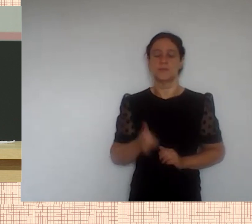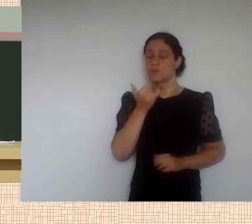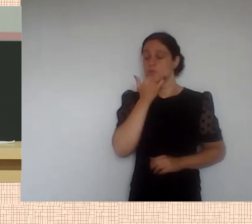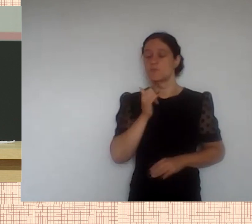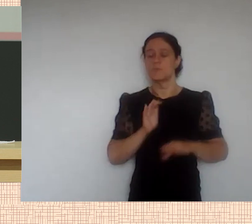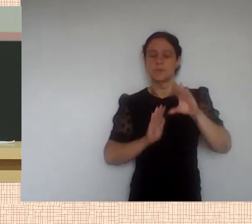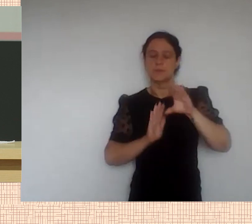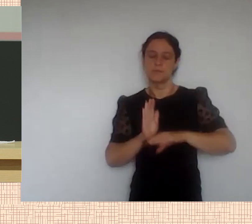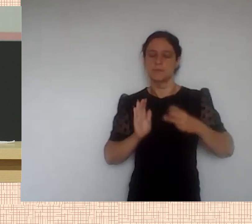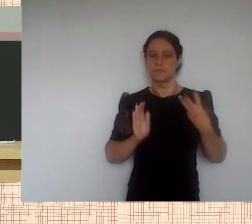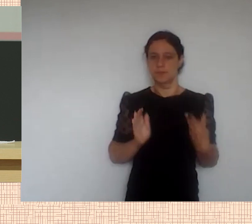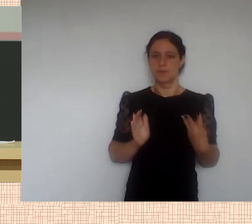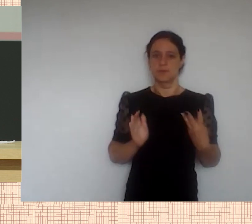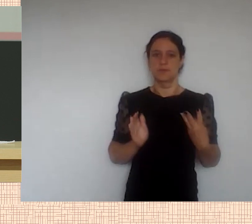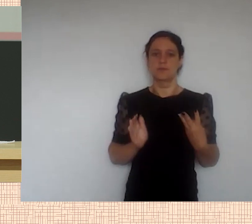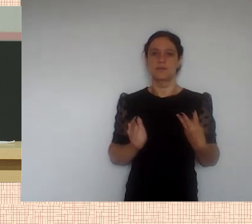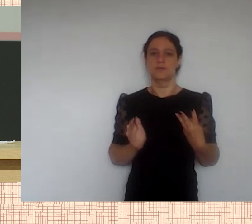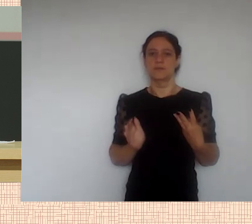Capítulo 3,